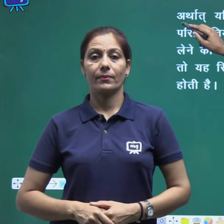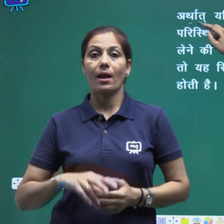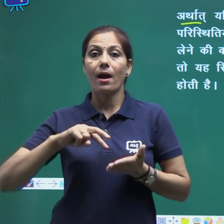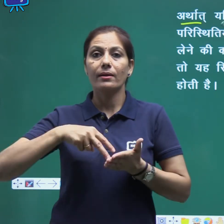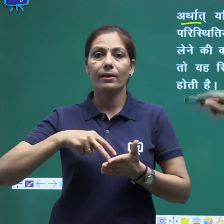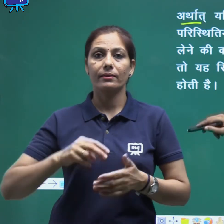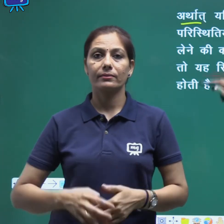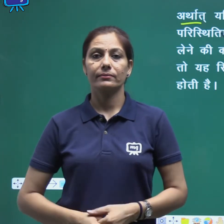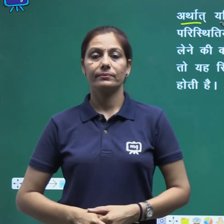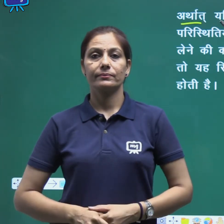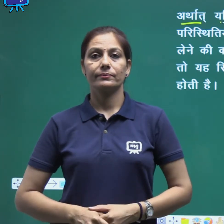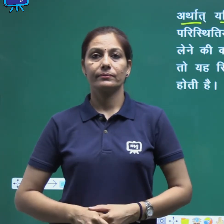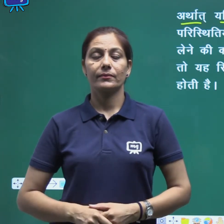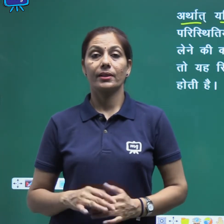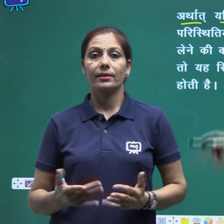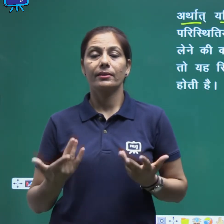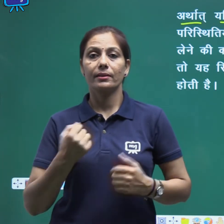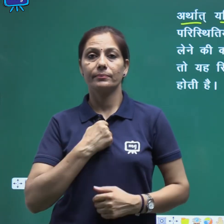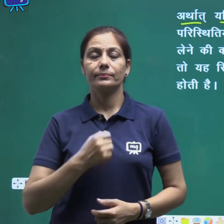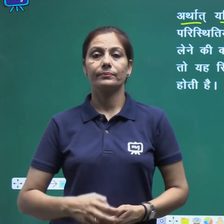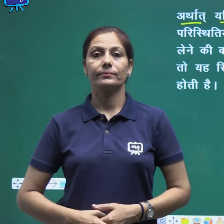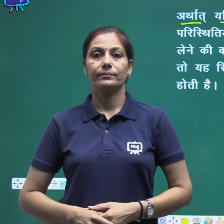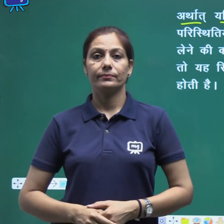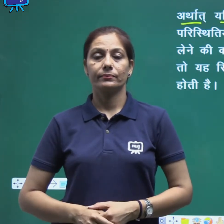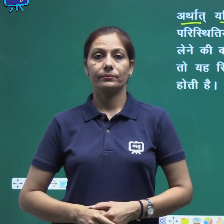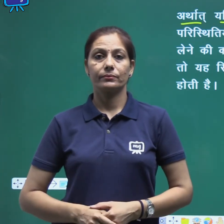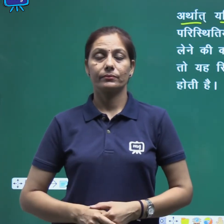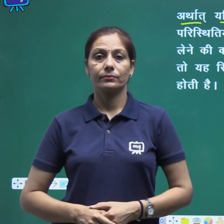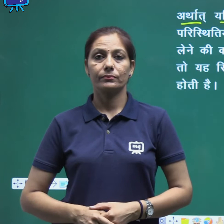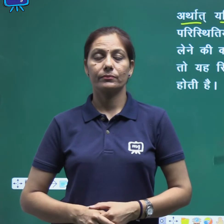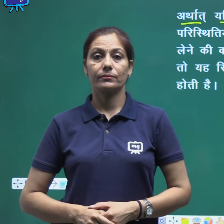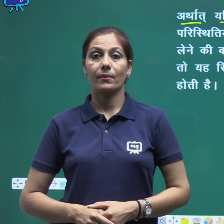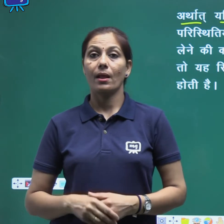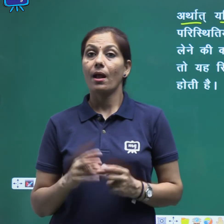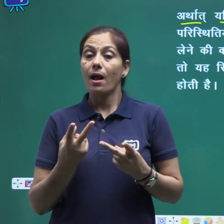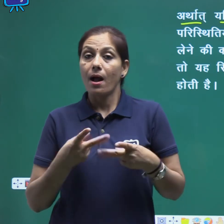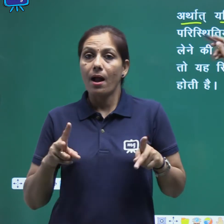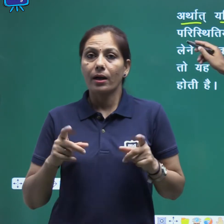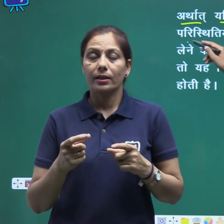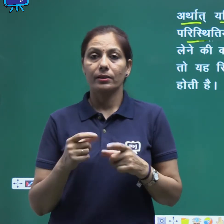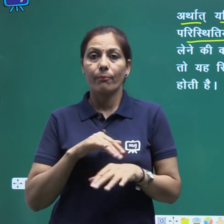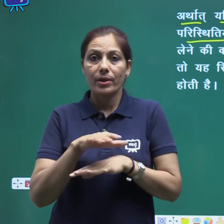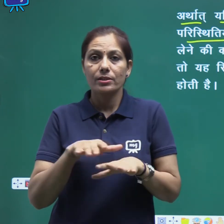अर्थात यदि हम विपरीत परिस्थितियों में भी